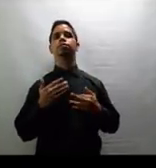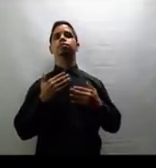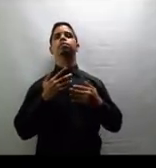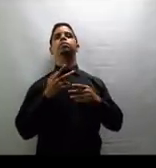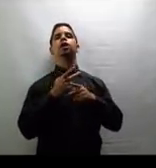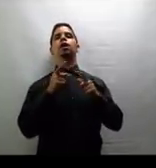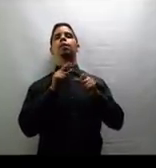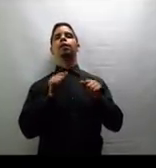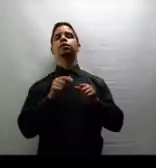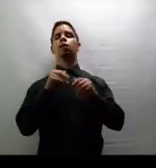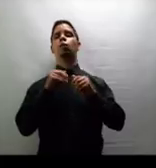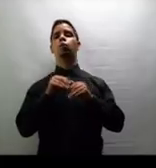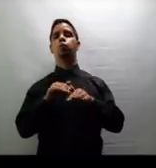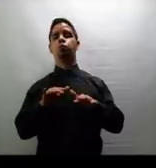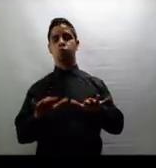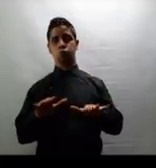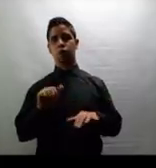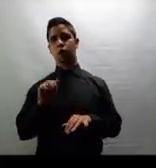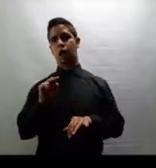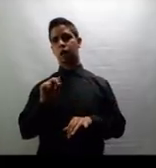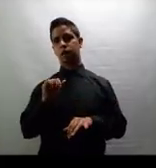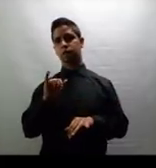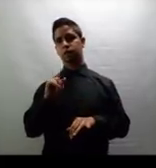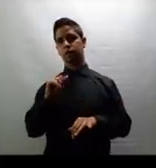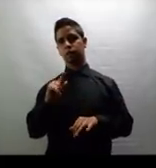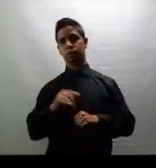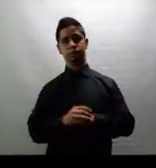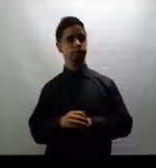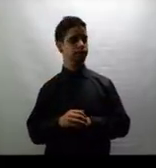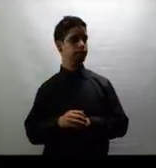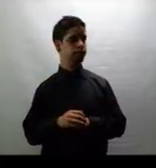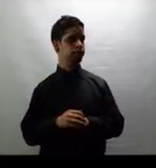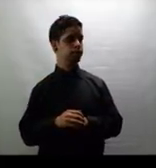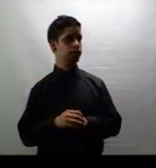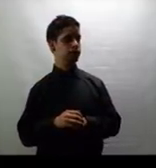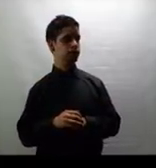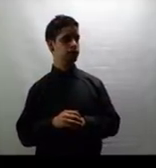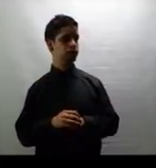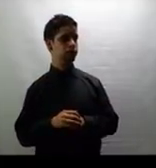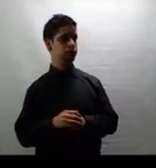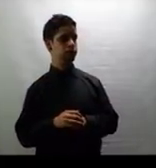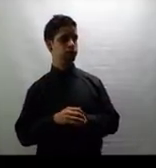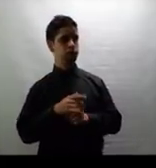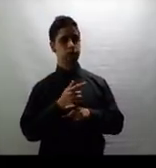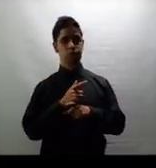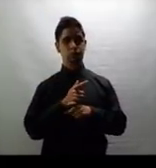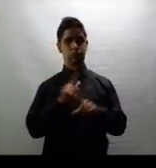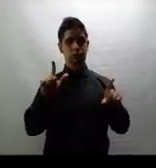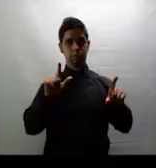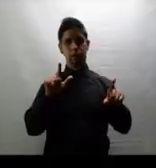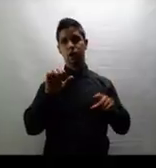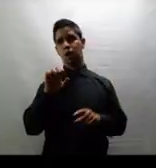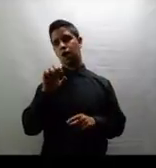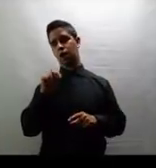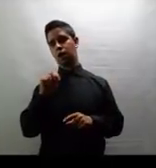endorfinas también y distensión a el cuerpo cómo hacemos eso haciendo ejercicio gracias